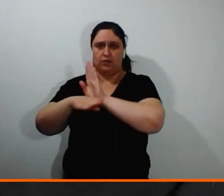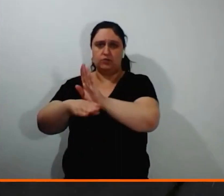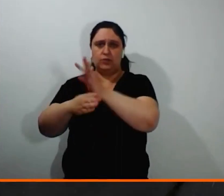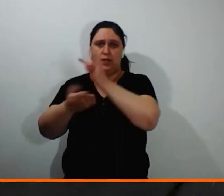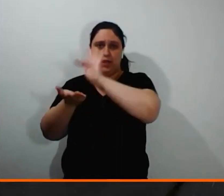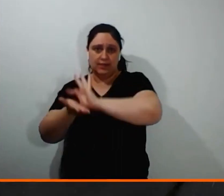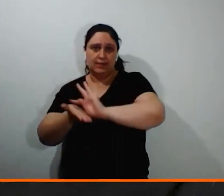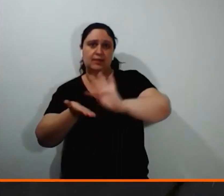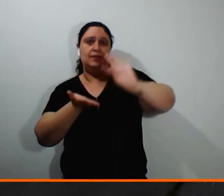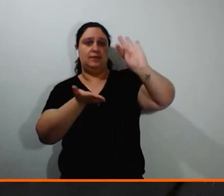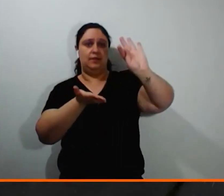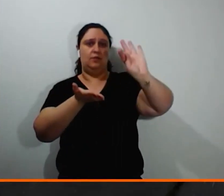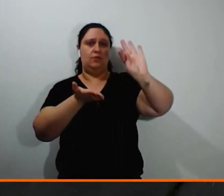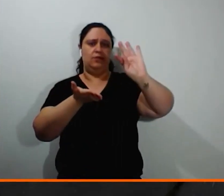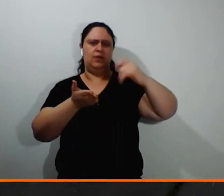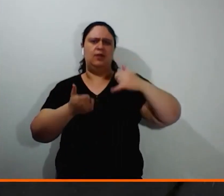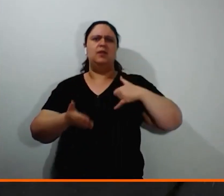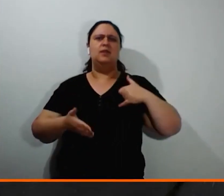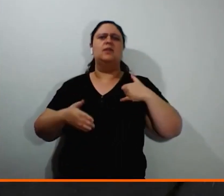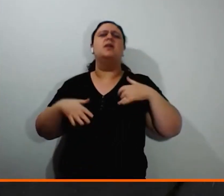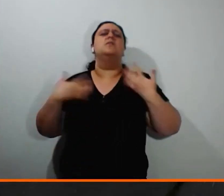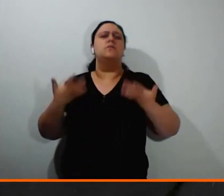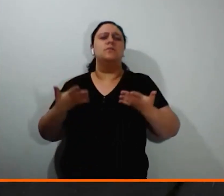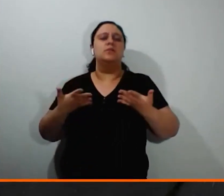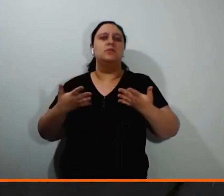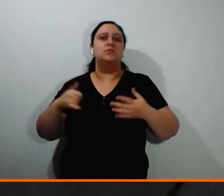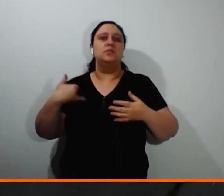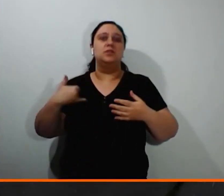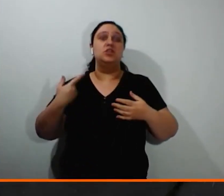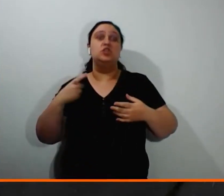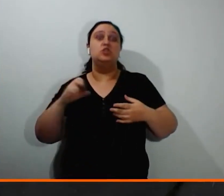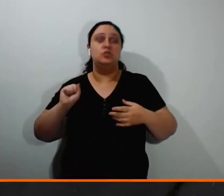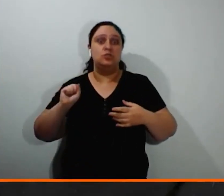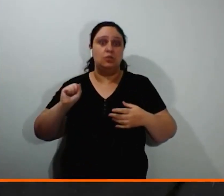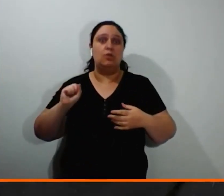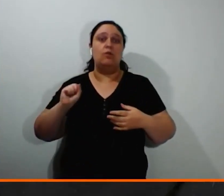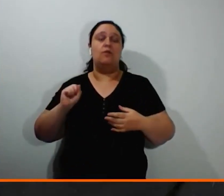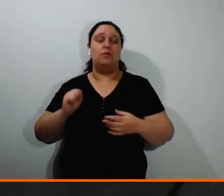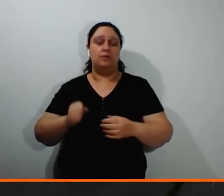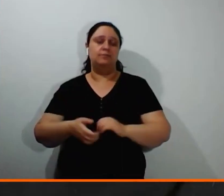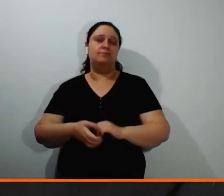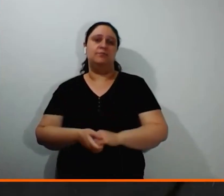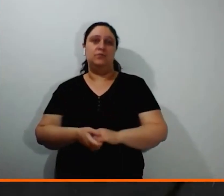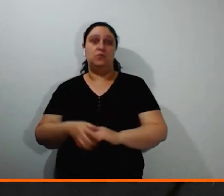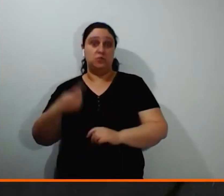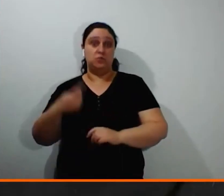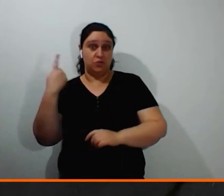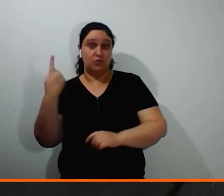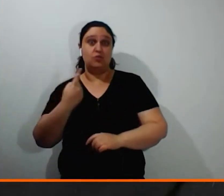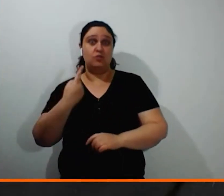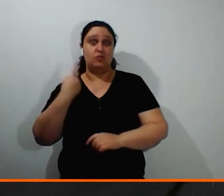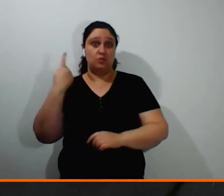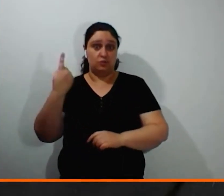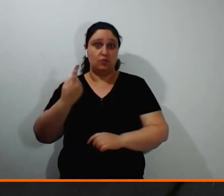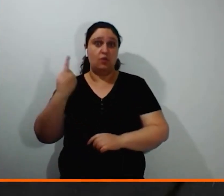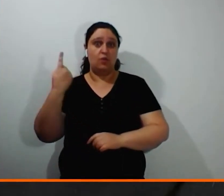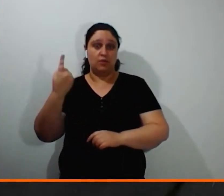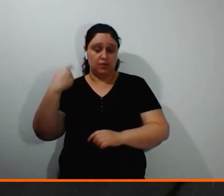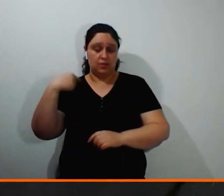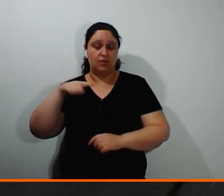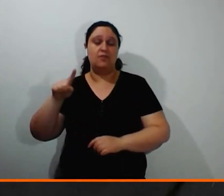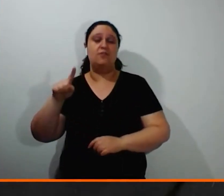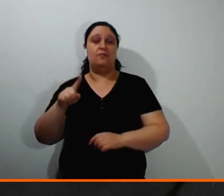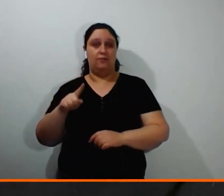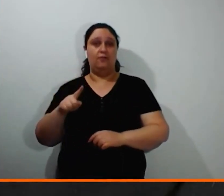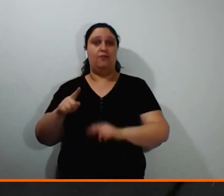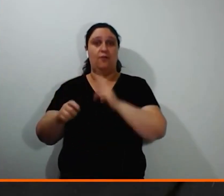idade dele? 18 anos. E ele foi sozinho, hein? Paulo enviou ele sozinho. Depois,